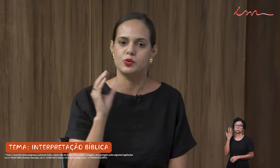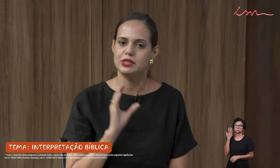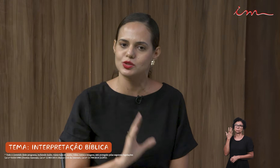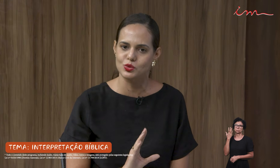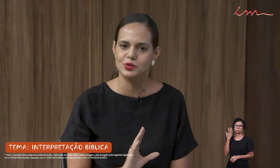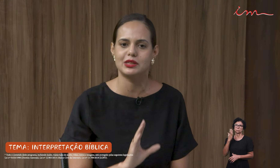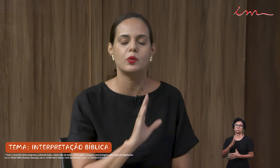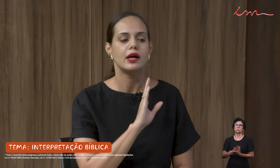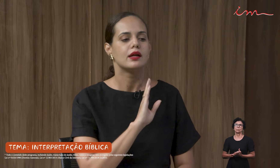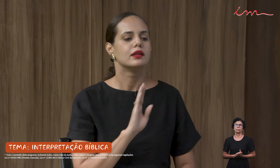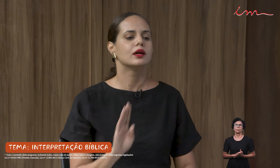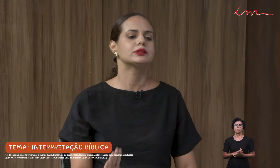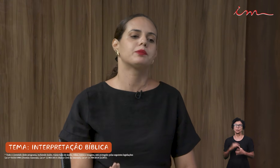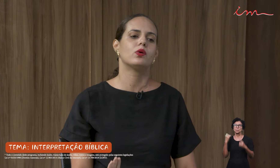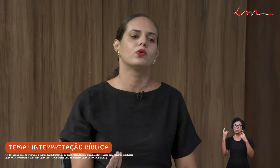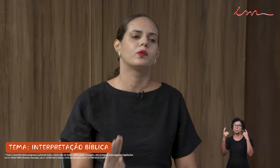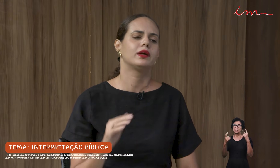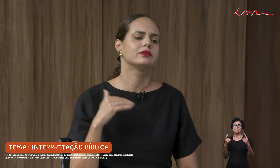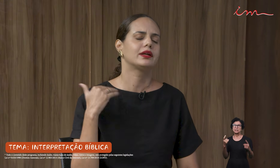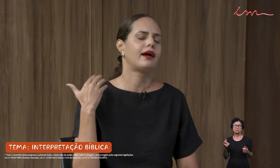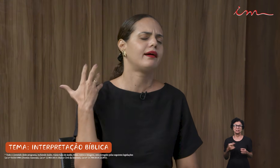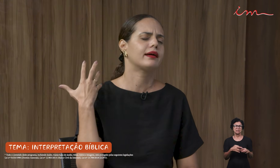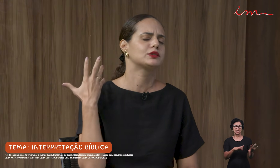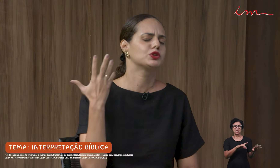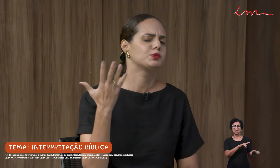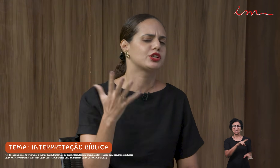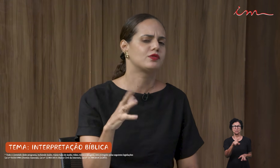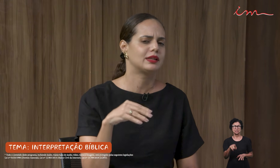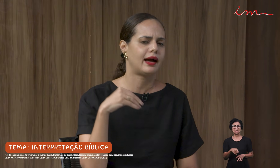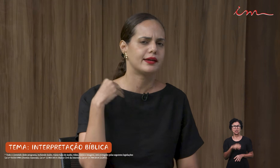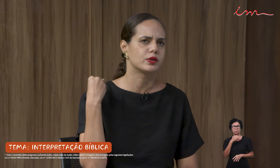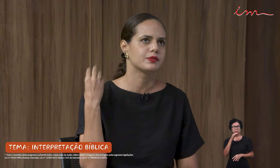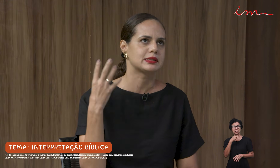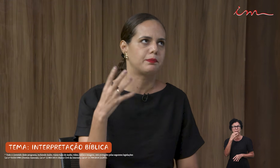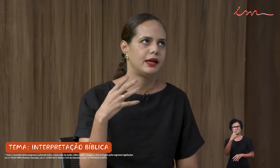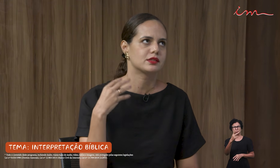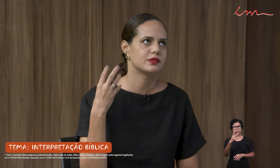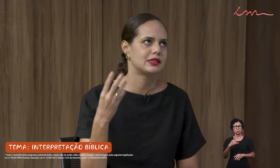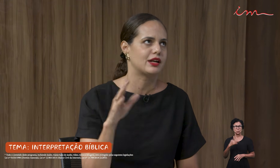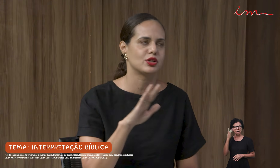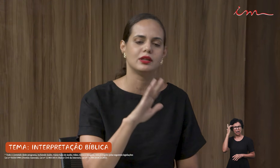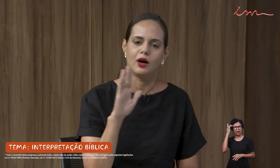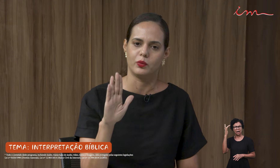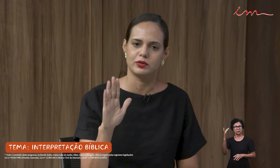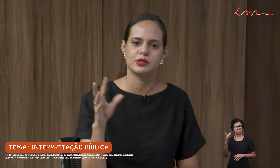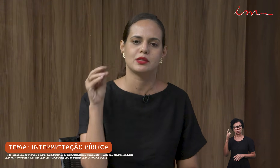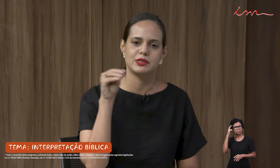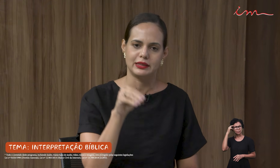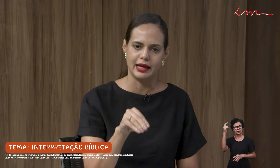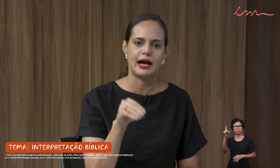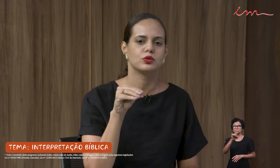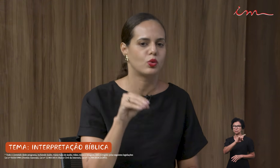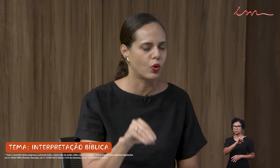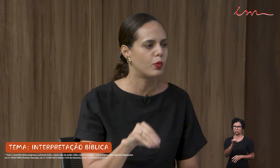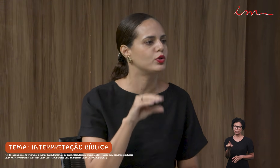Senhor, são os estudos. Então, não se preocupem com que é a sua subjetividade, o que você pensa, o que você acha. Não, nós estamos integrados no corpo e no